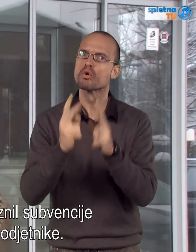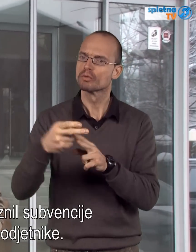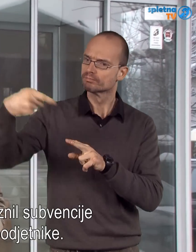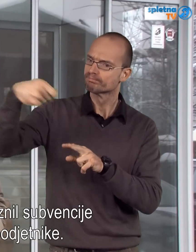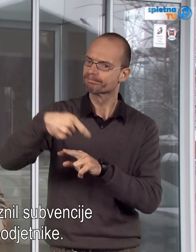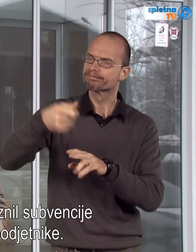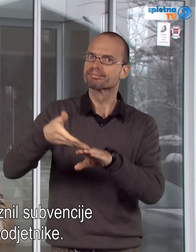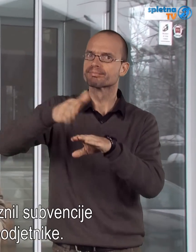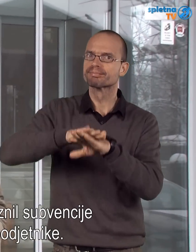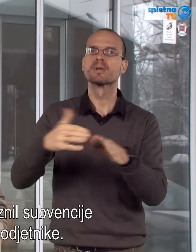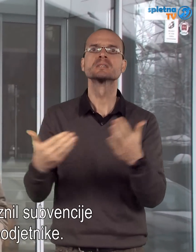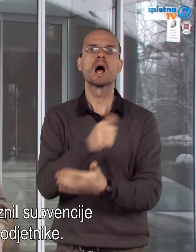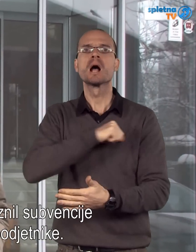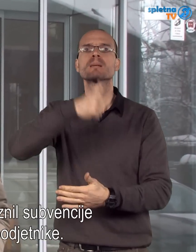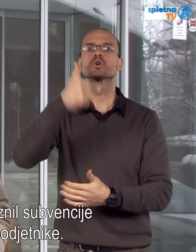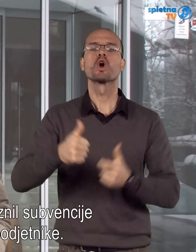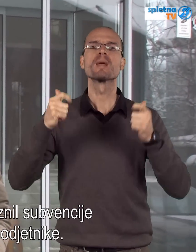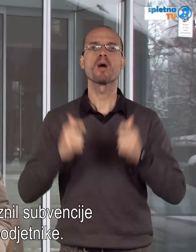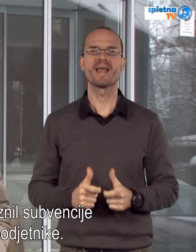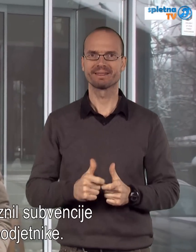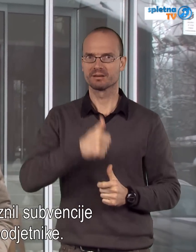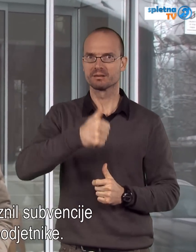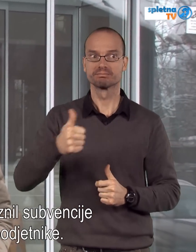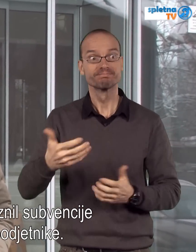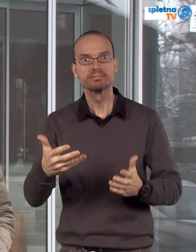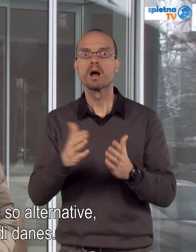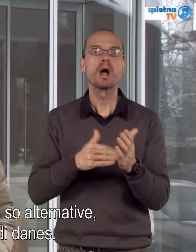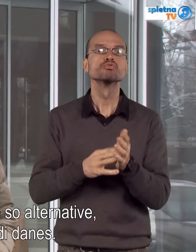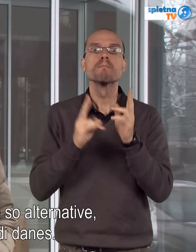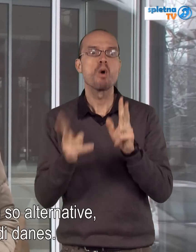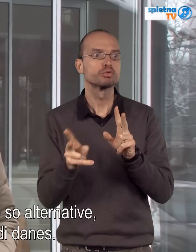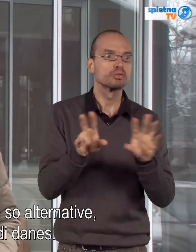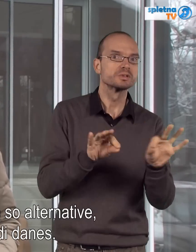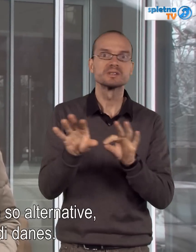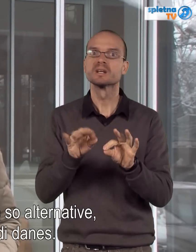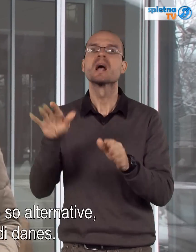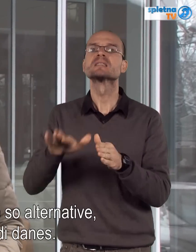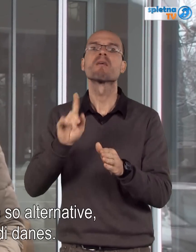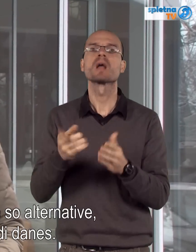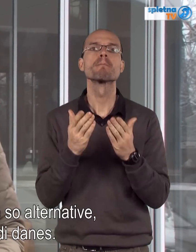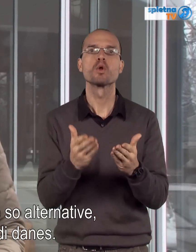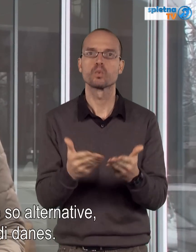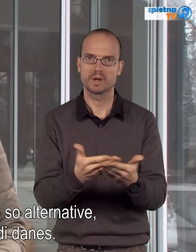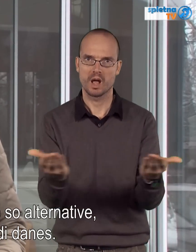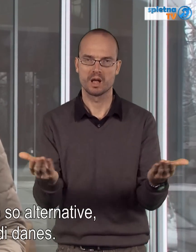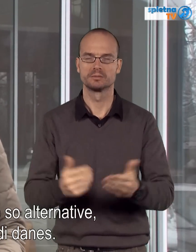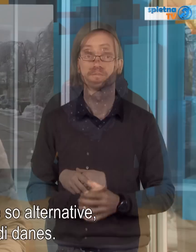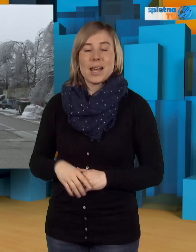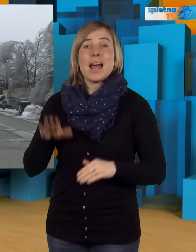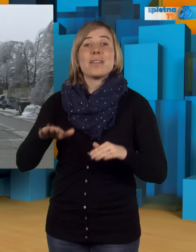možnost subvencioniranja za samostojne podjetnike. Kakšne so alternative, ki jih Zavod danes ponuja?